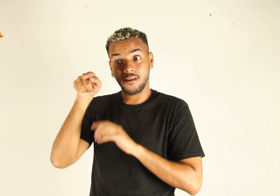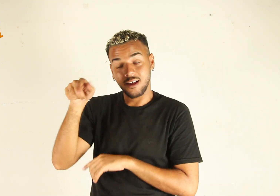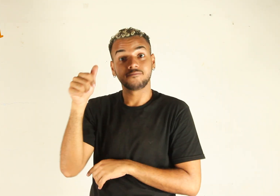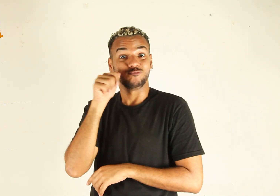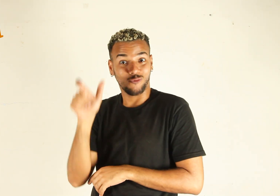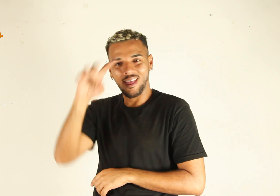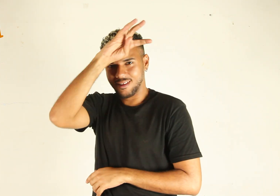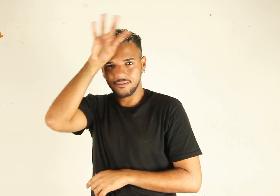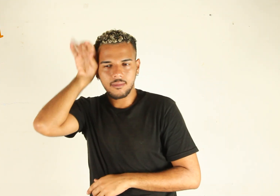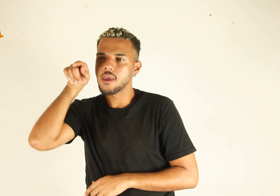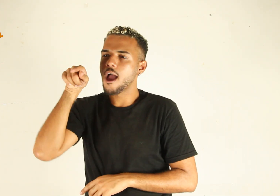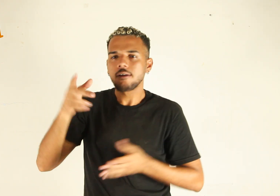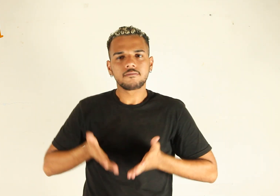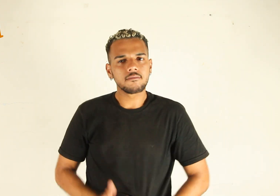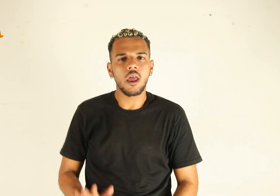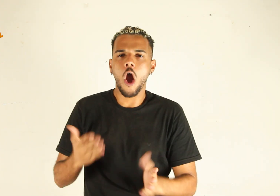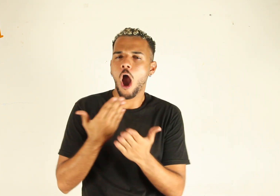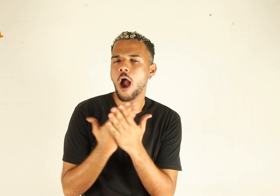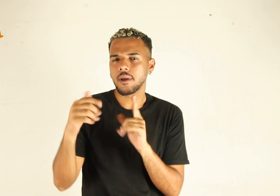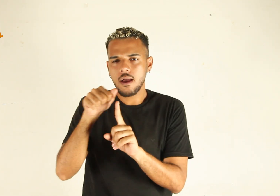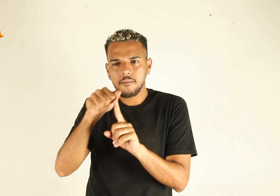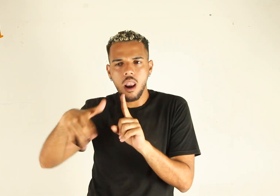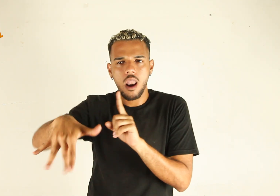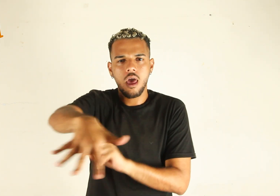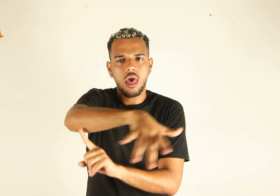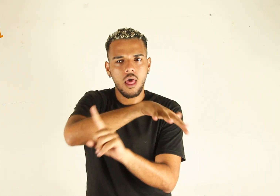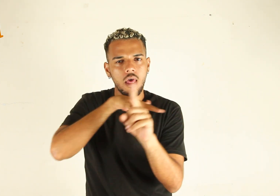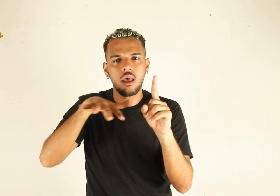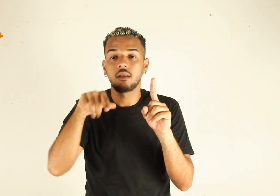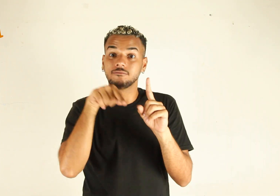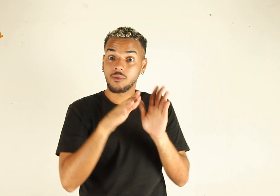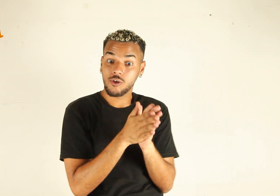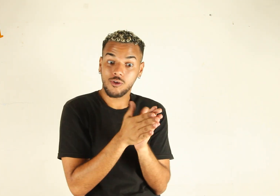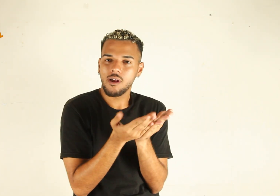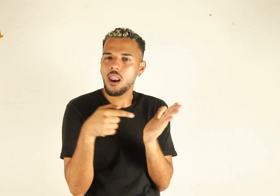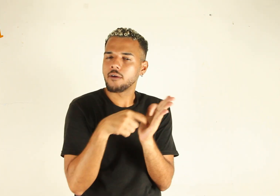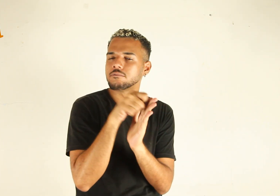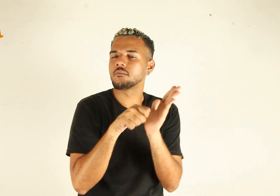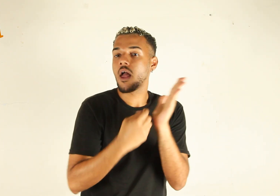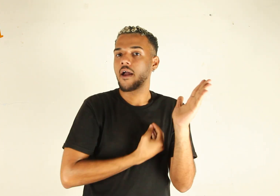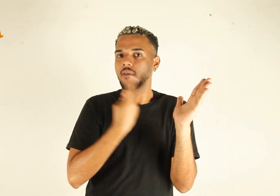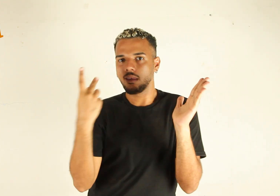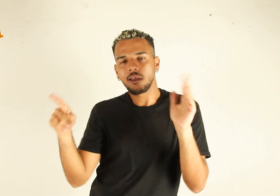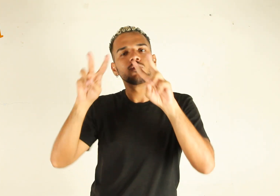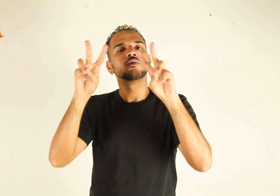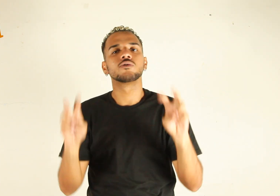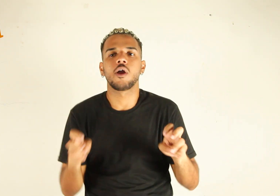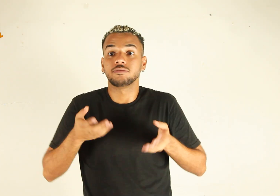nascido com o rosto virado para cima e com um cordão umbilical enrolado em volta do pescoço. De acordo com